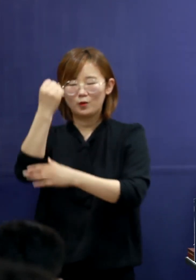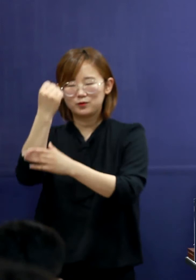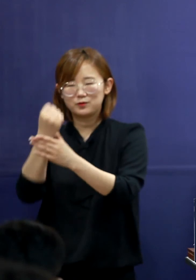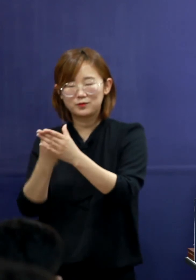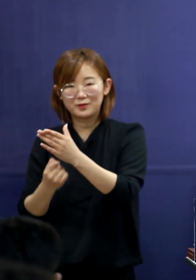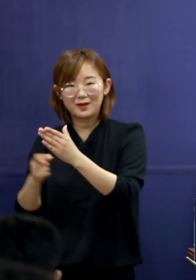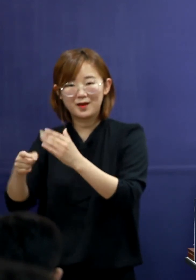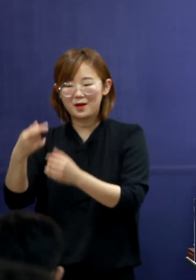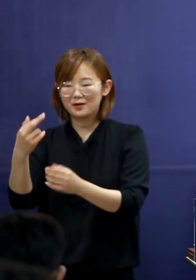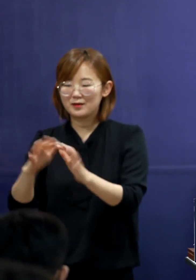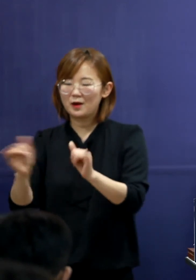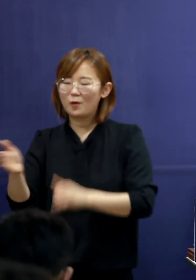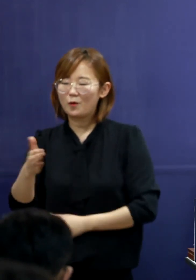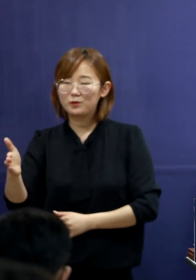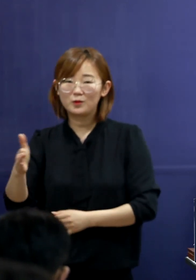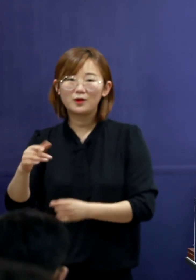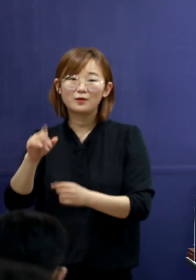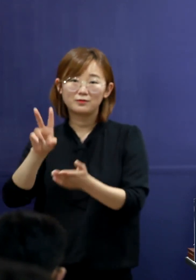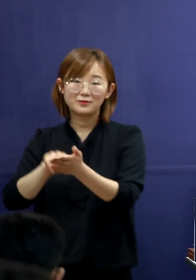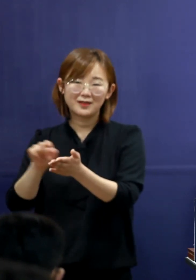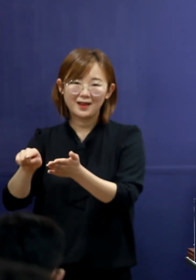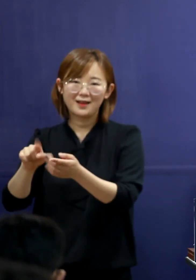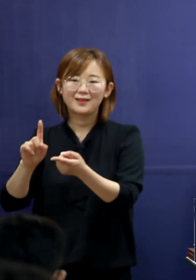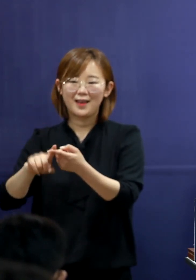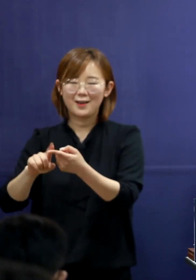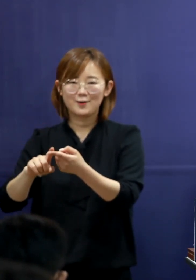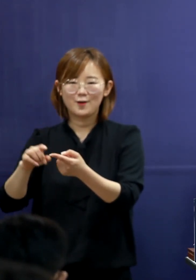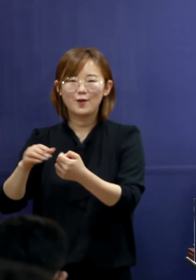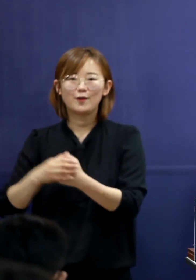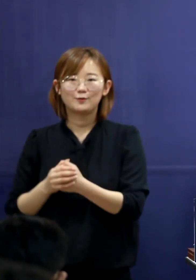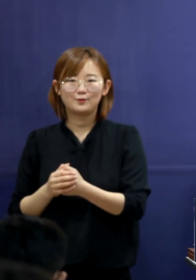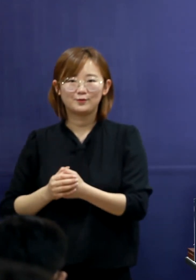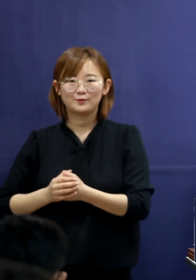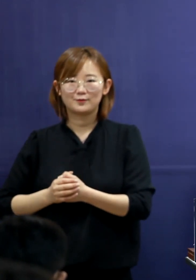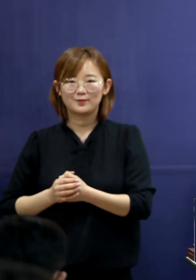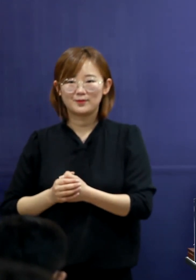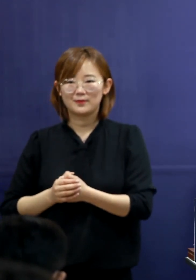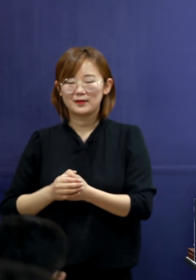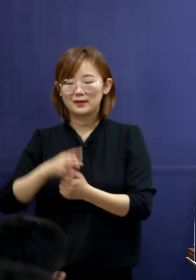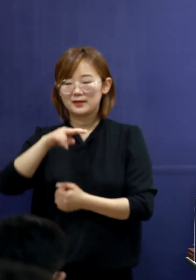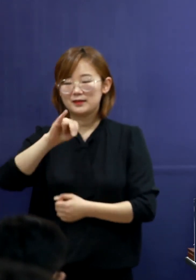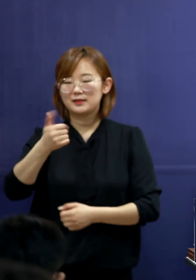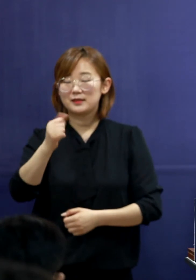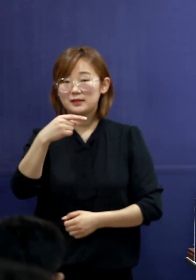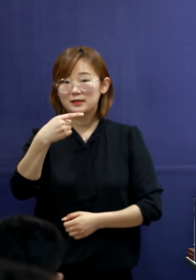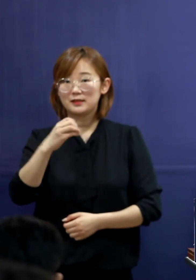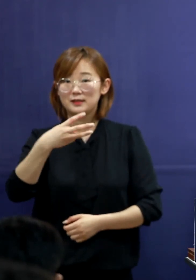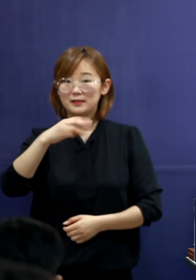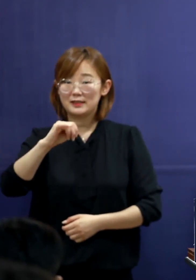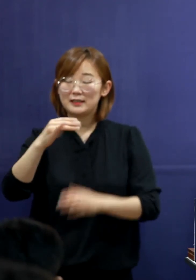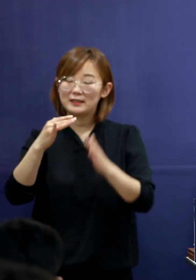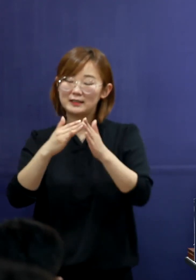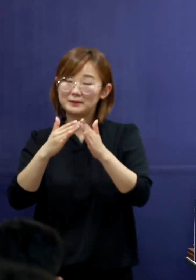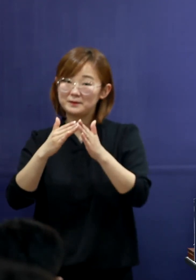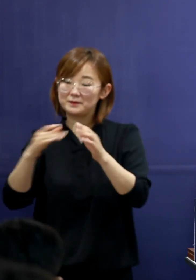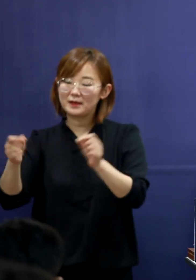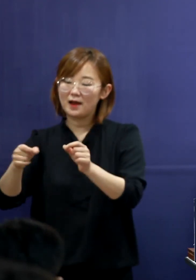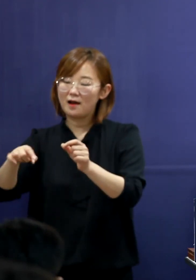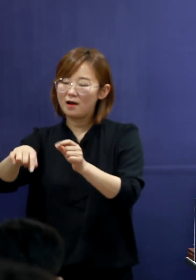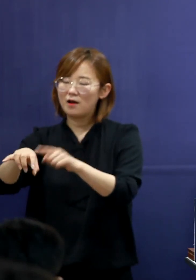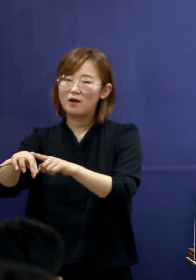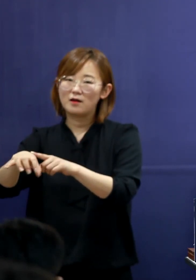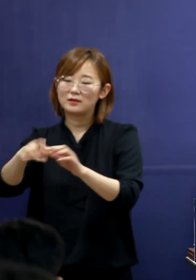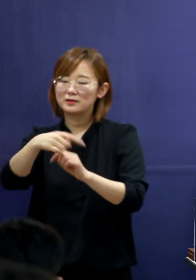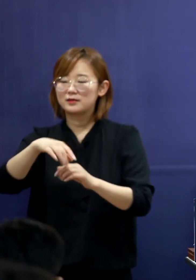있는 곳을 우리 주로 이제 신흥리 주민들인데 신흥리 주민들이 강력히